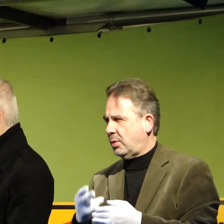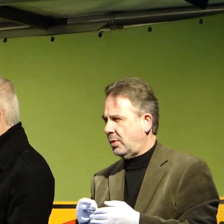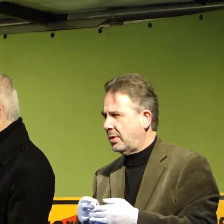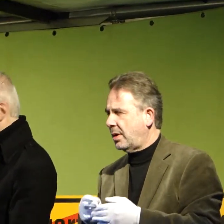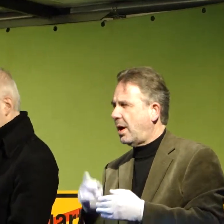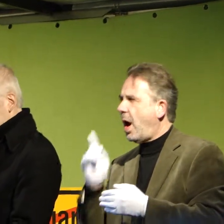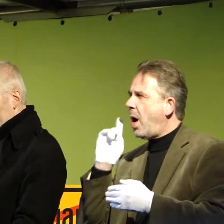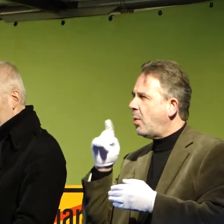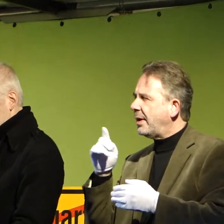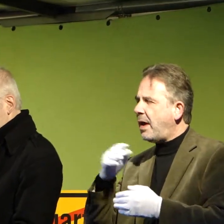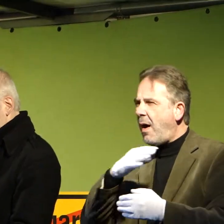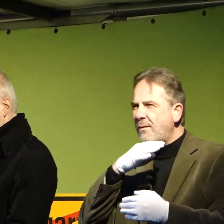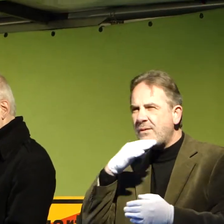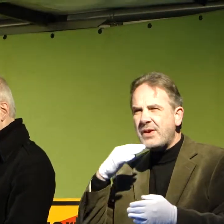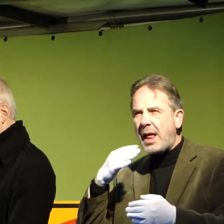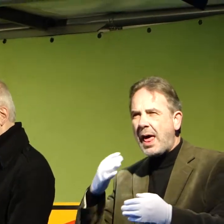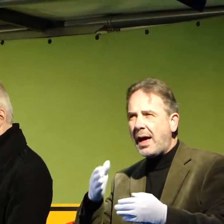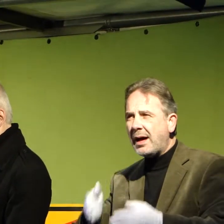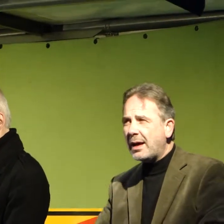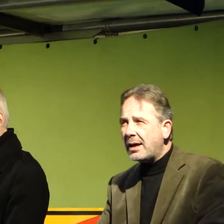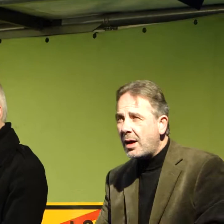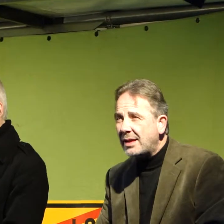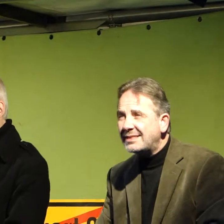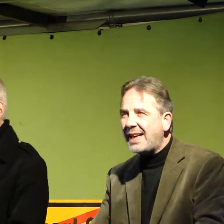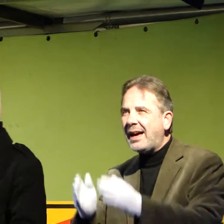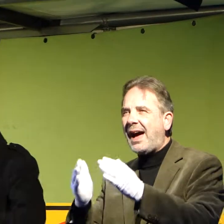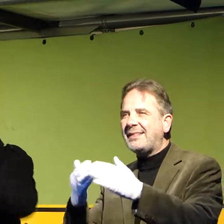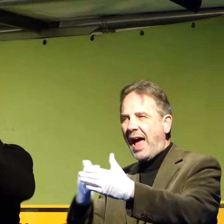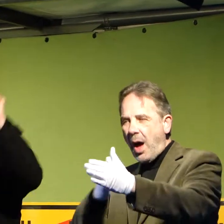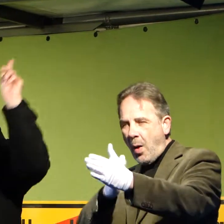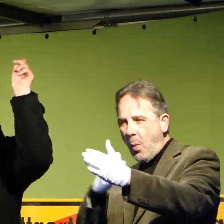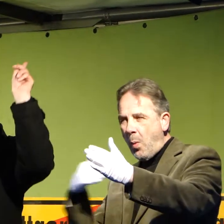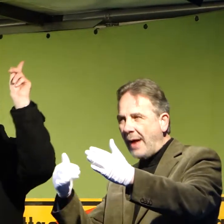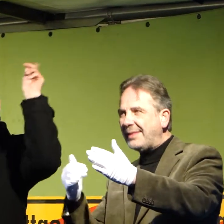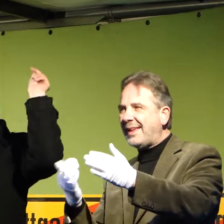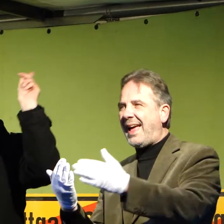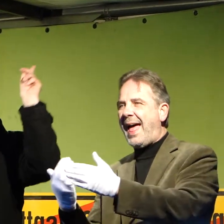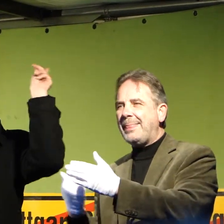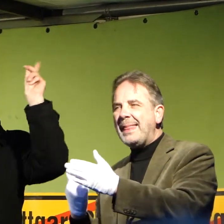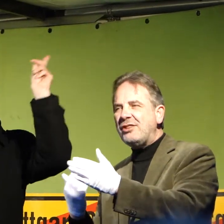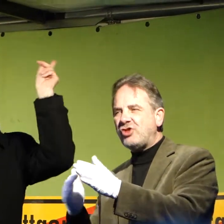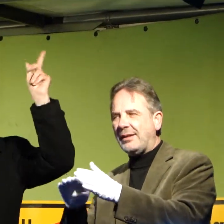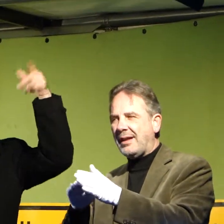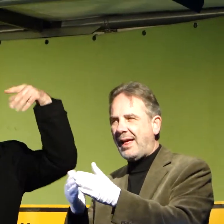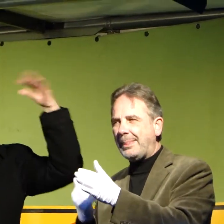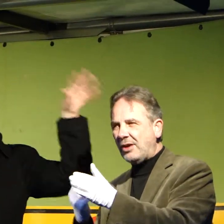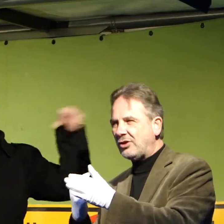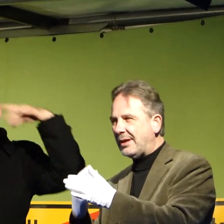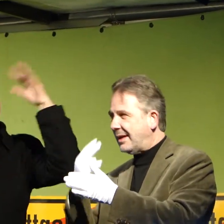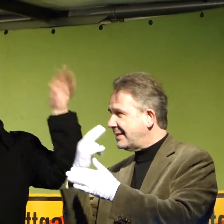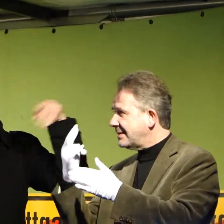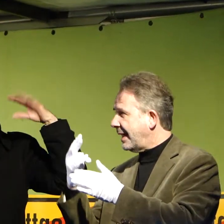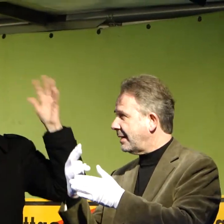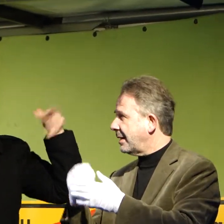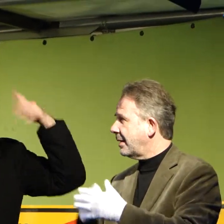die vielen senkrechten Wandnischen an der Südseite und hier hinter dem